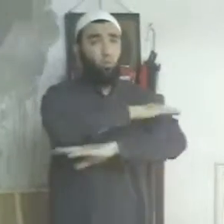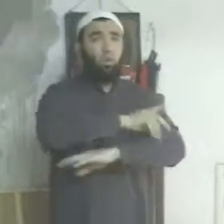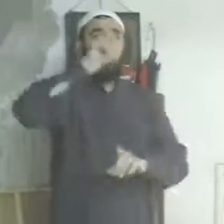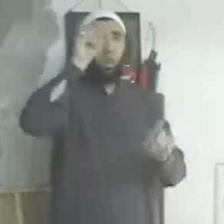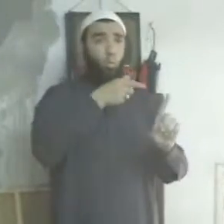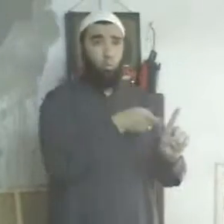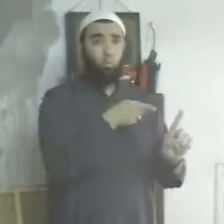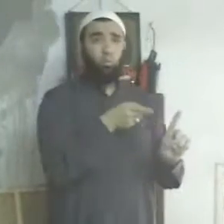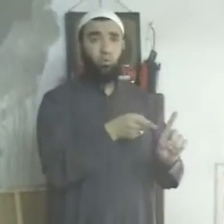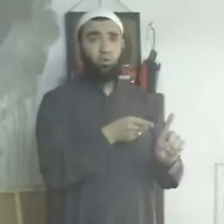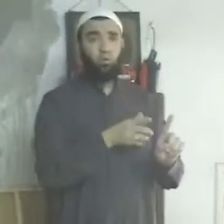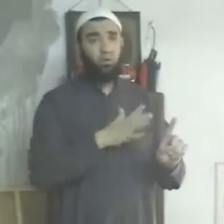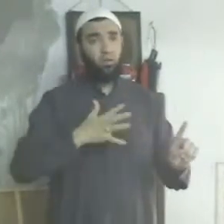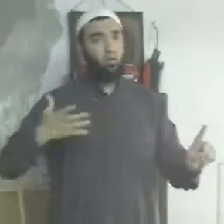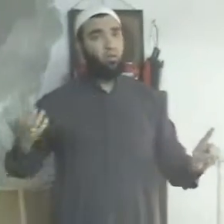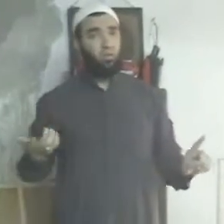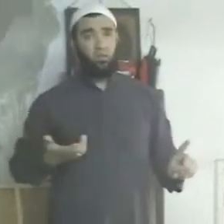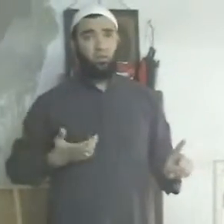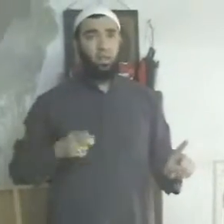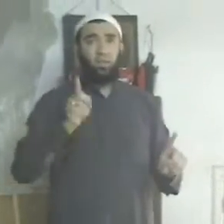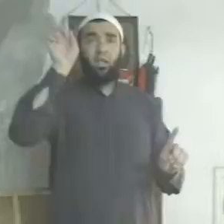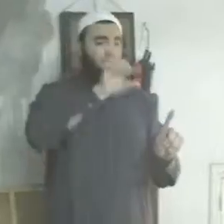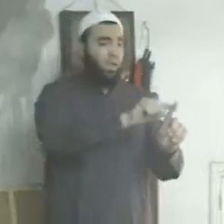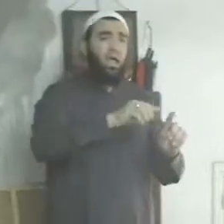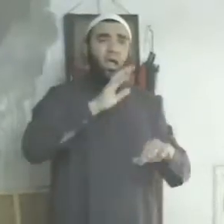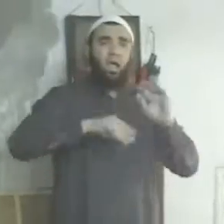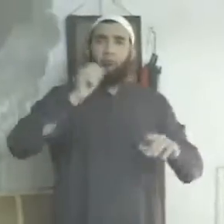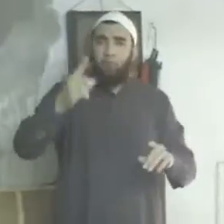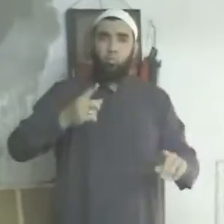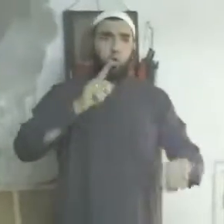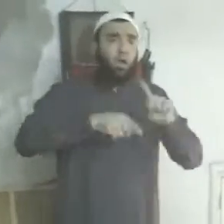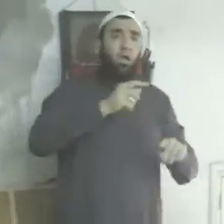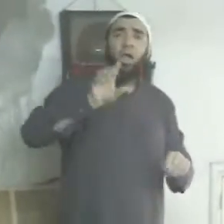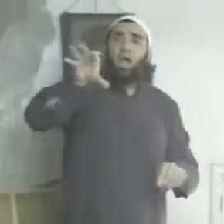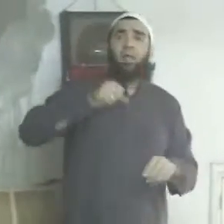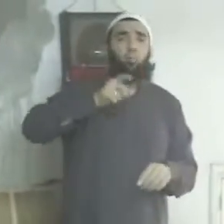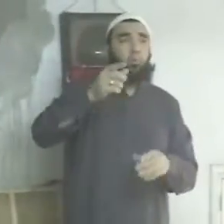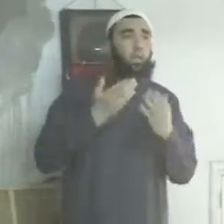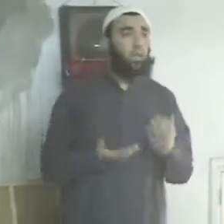هذا اخص منه هذا السلوك؟ افعل هذا محمد رسول الله؟